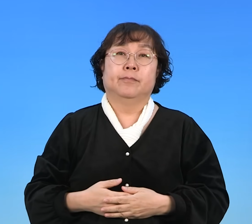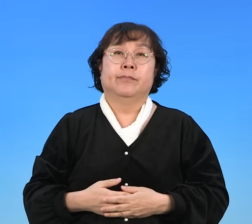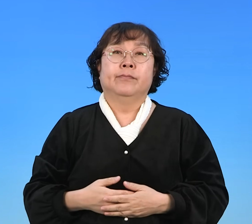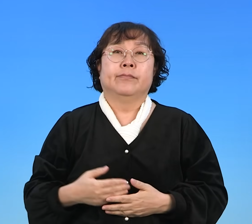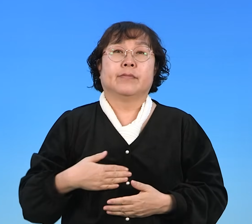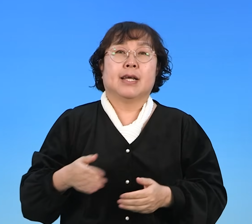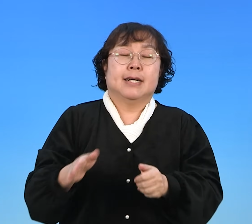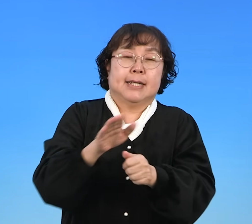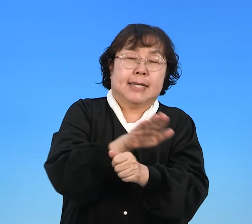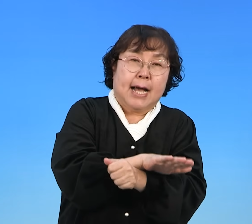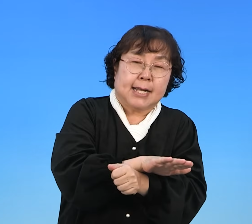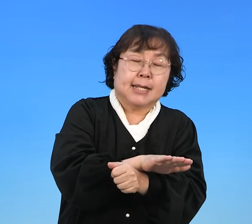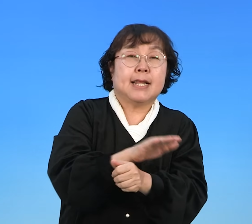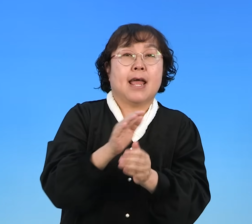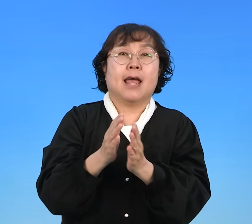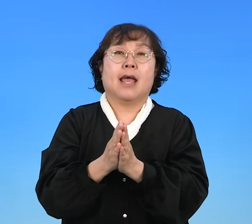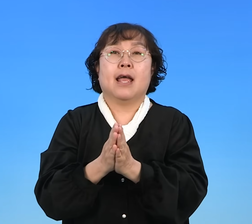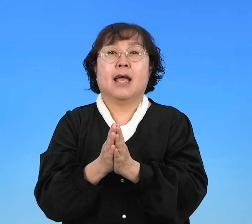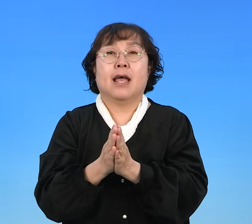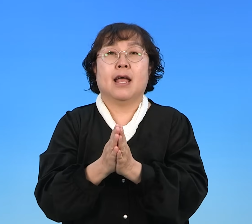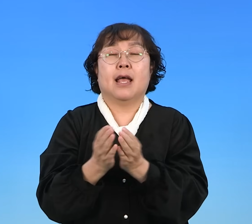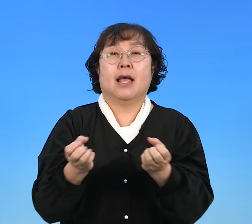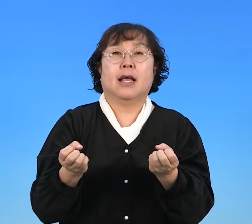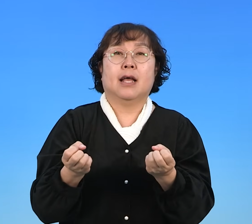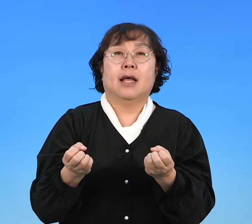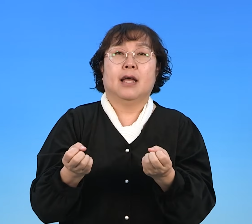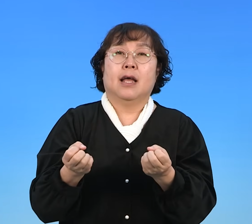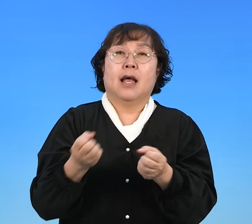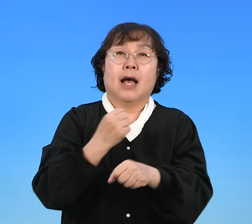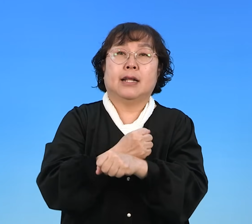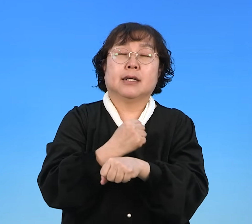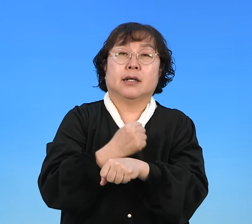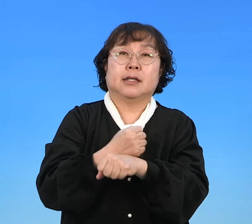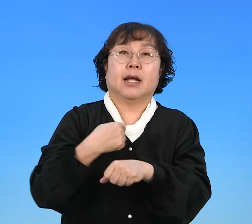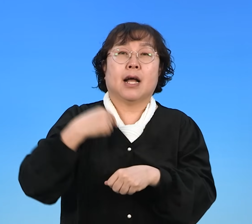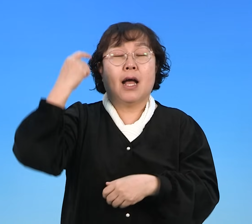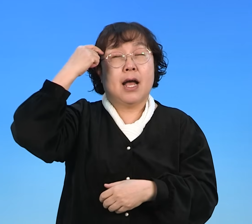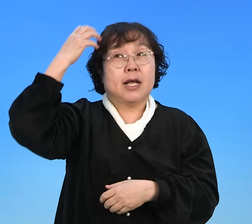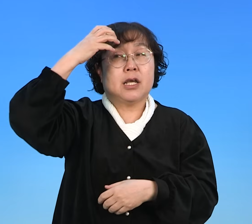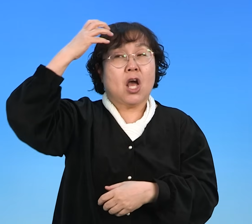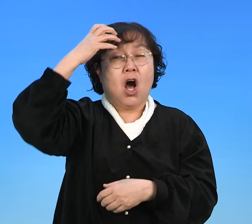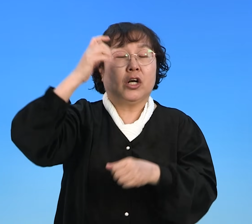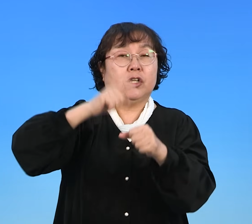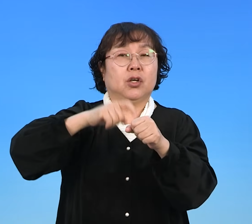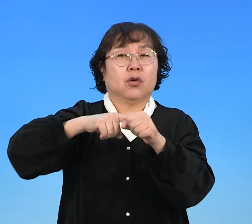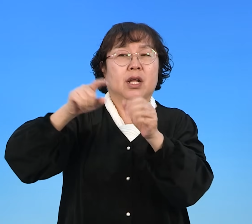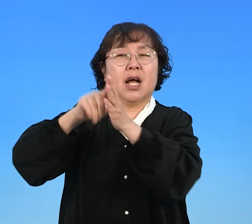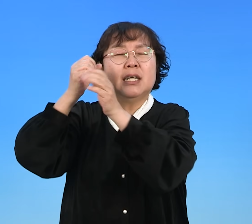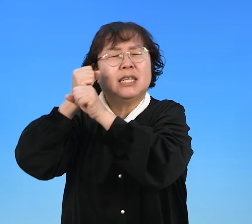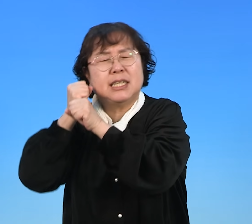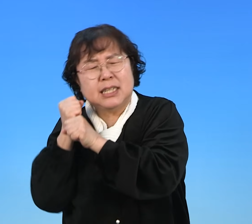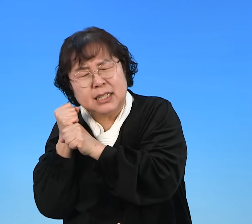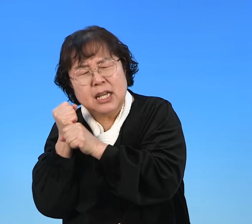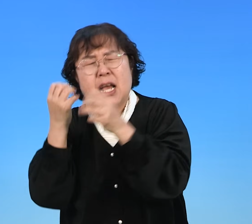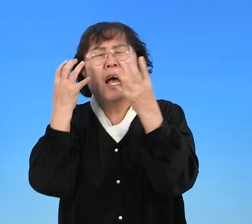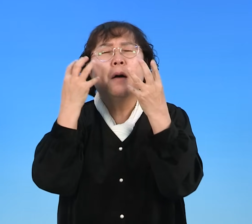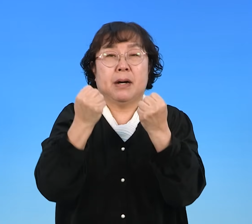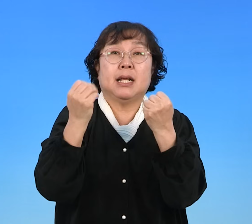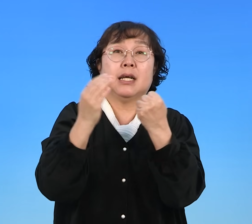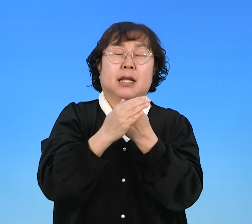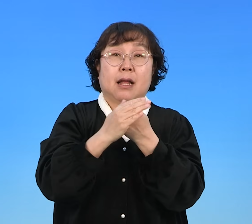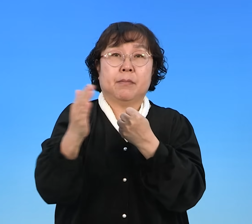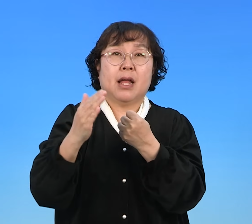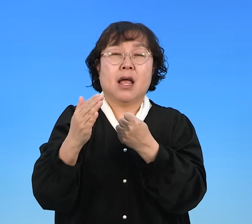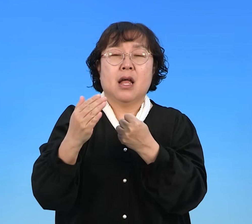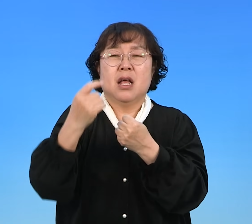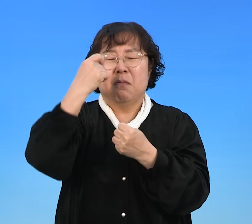게 너무 영적으로 의지하던 어머니셨기 때문에 너무 슬픔도 크고 아픔도 컸지만 그